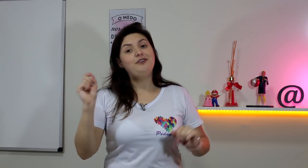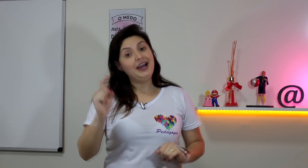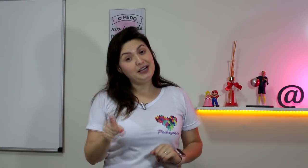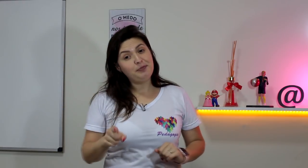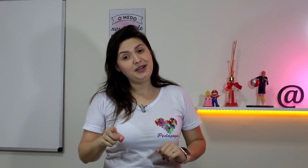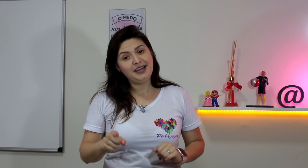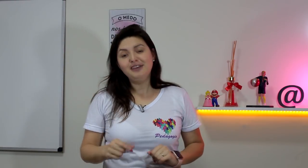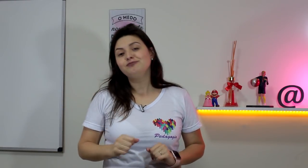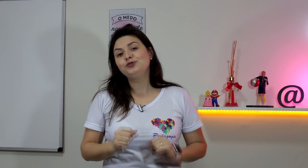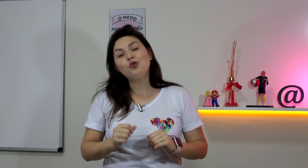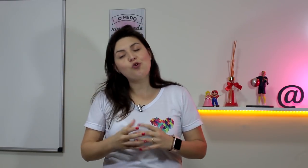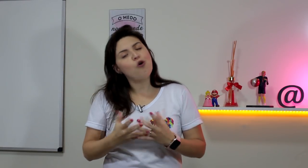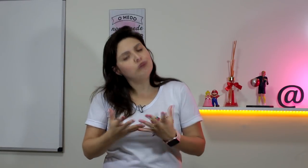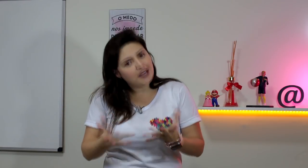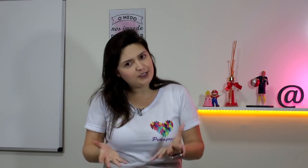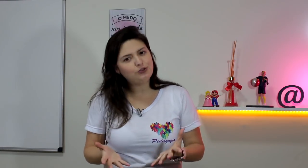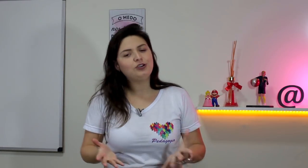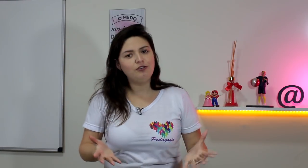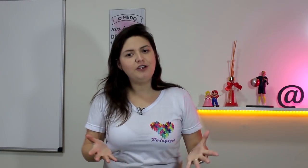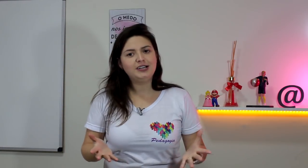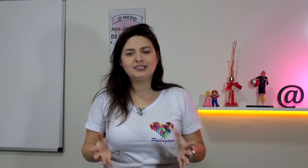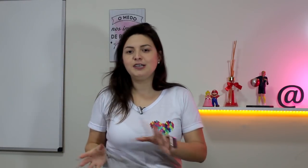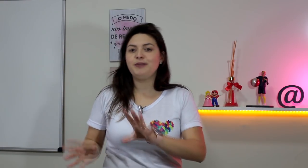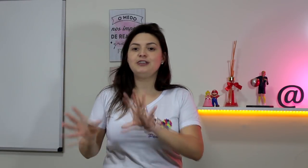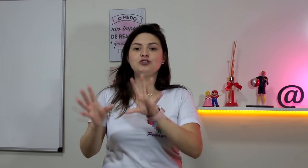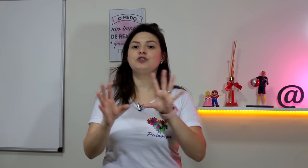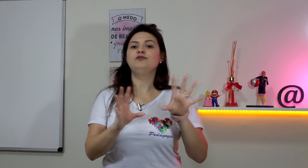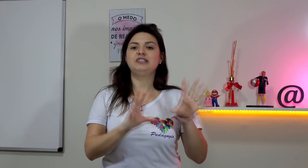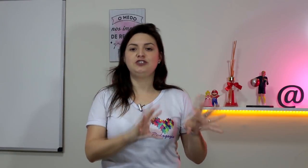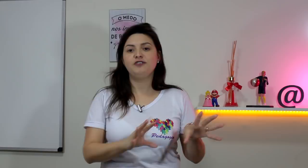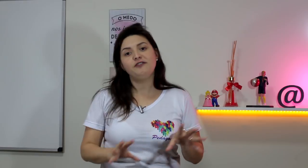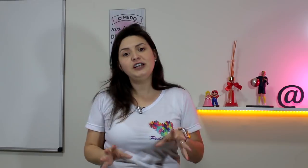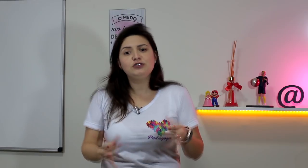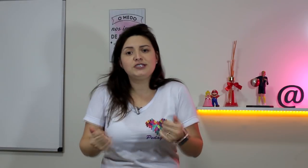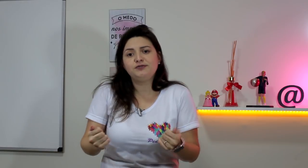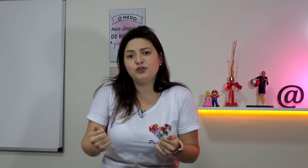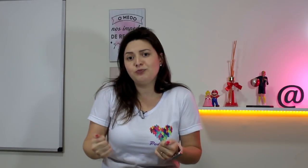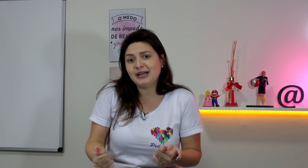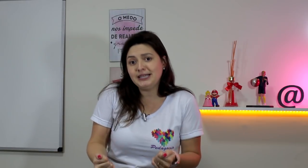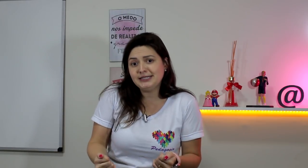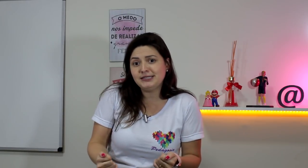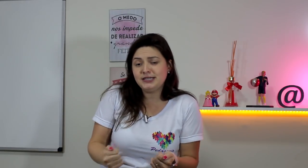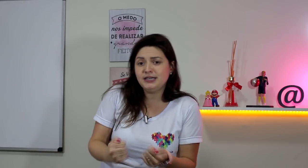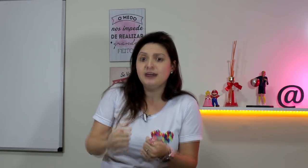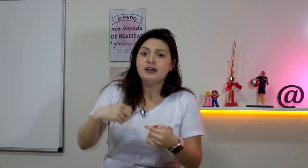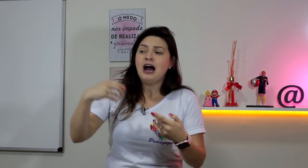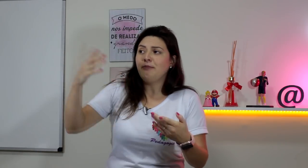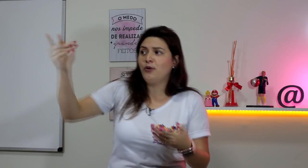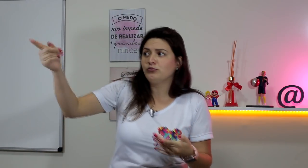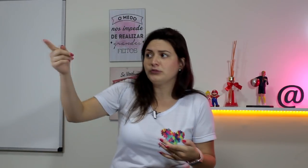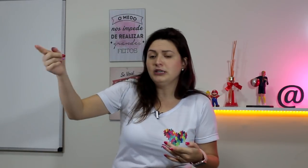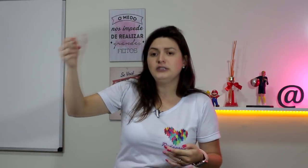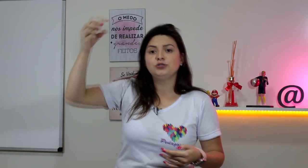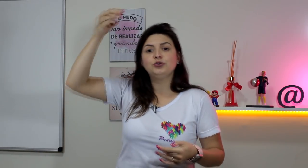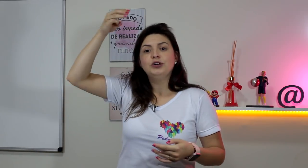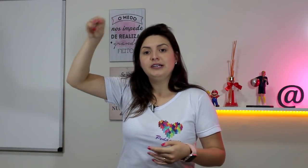vai depender do contexto da conversa, depende do que você estiver falando. Se for uma criancinha apontando, né,